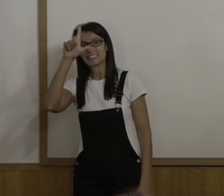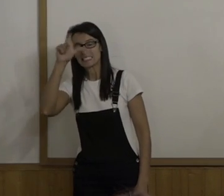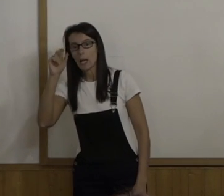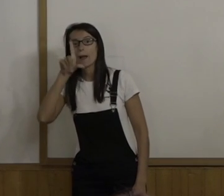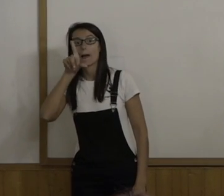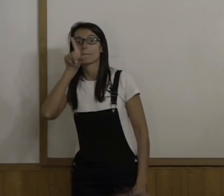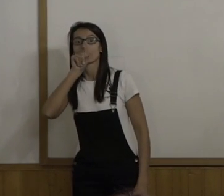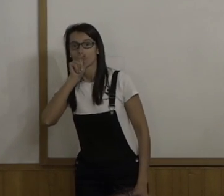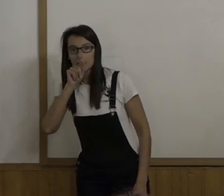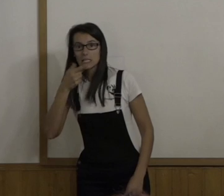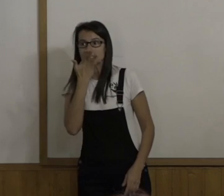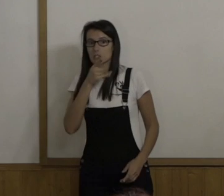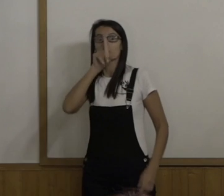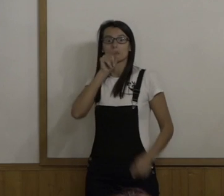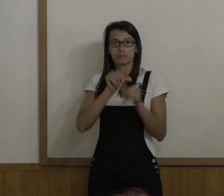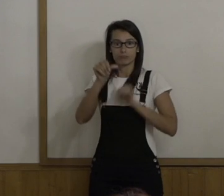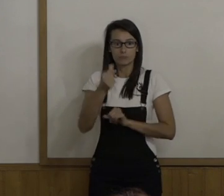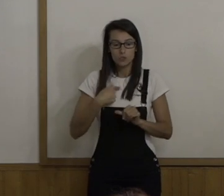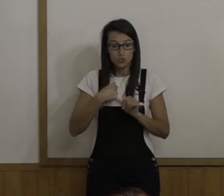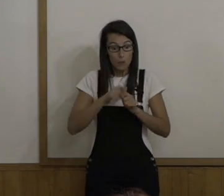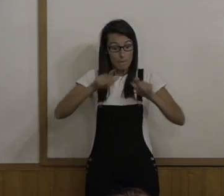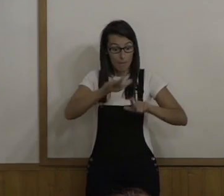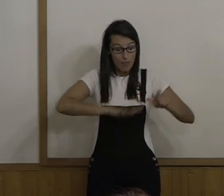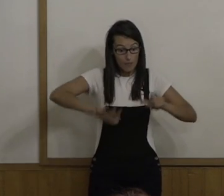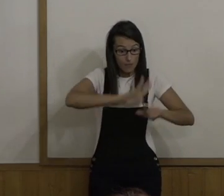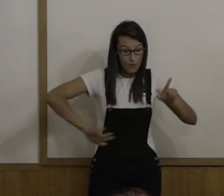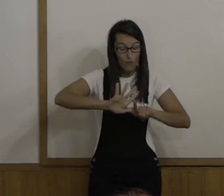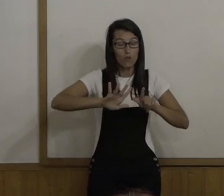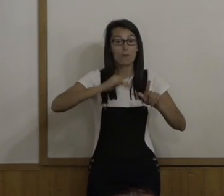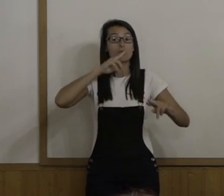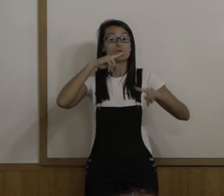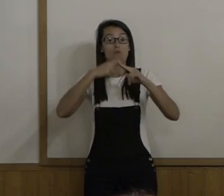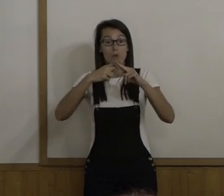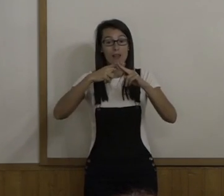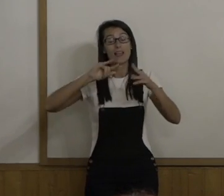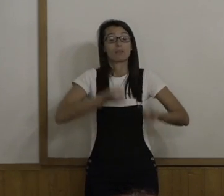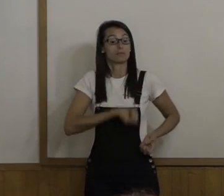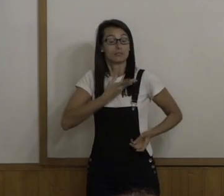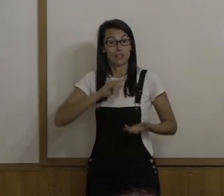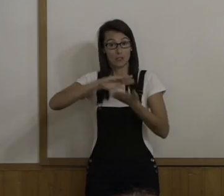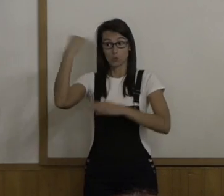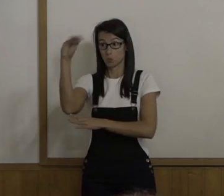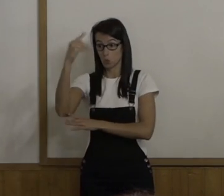a una plataforma, como antes ha dicho Enrique, que se llama Talento Unyu, aquí en Galicia, que